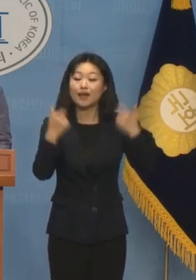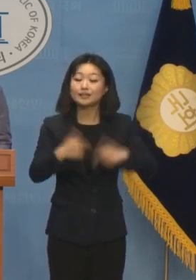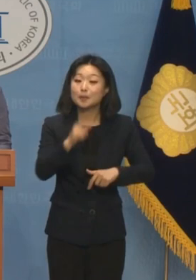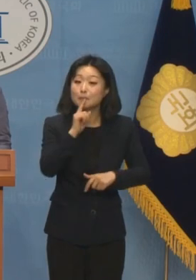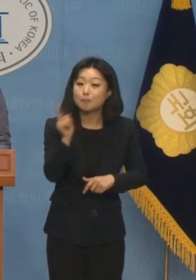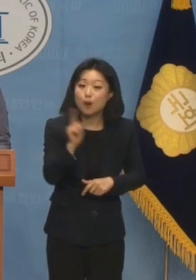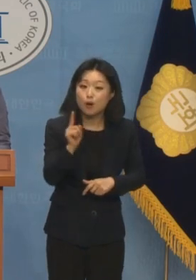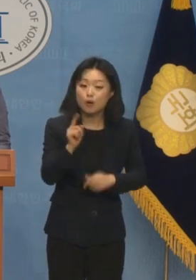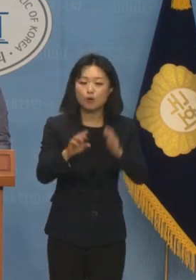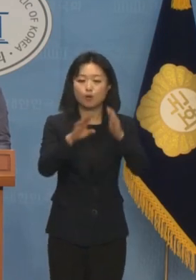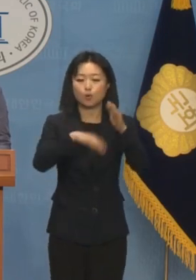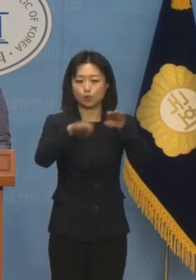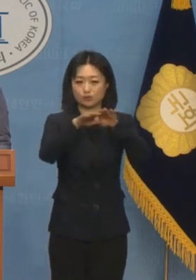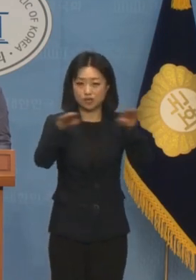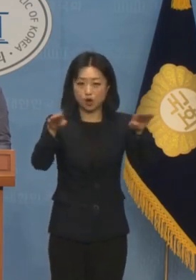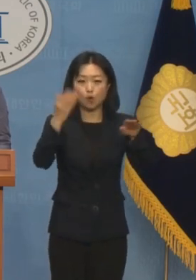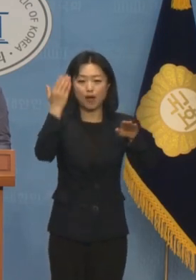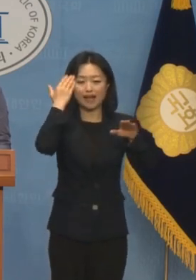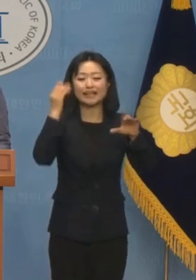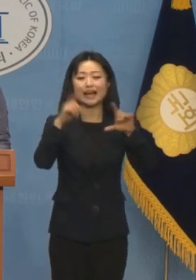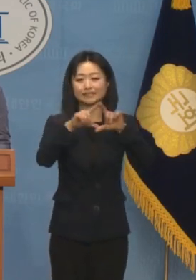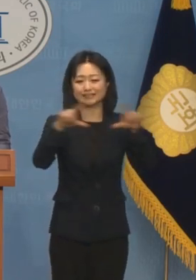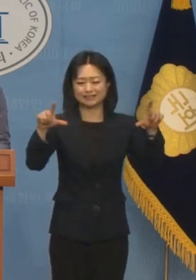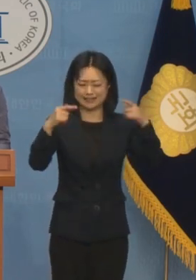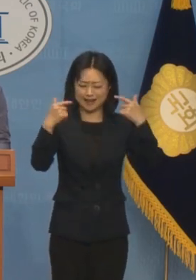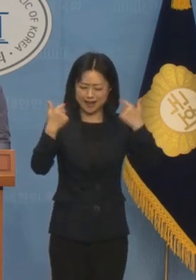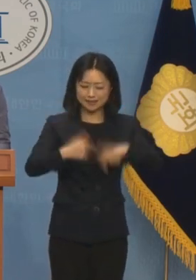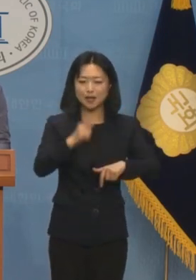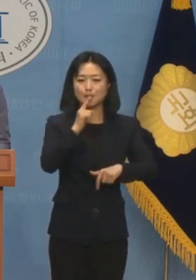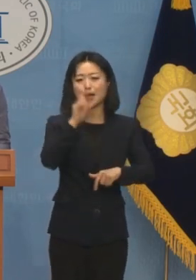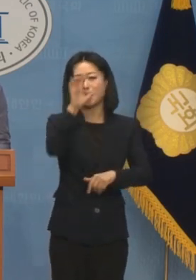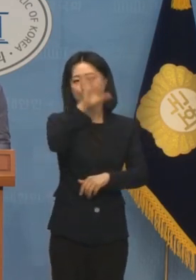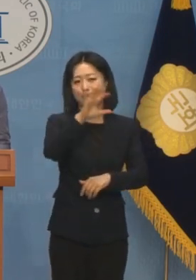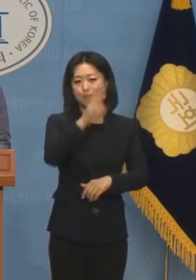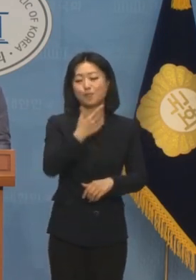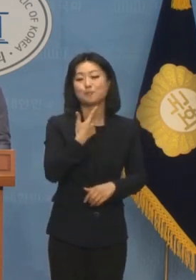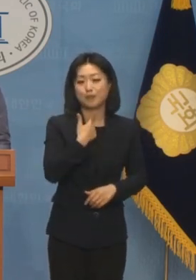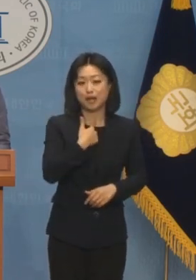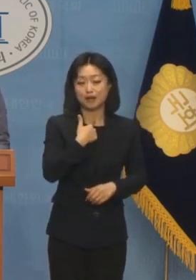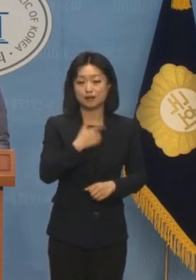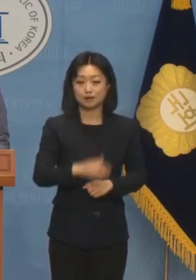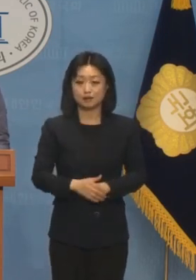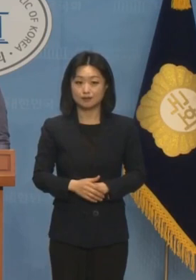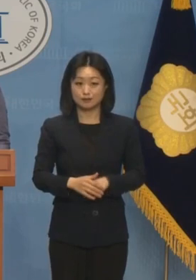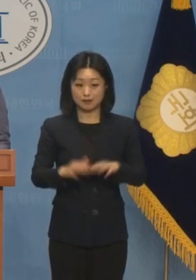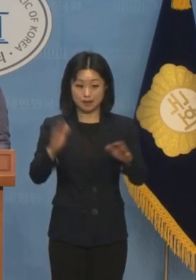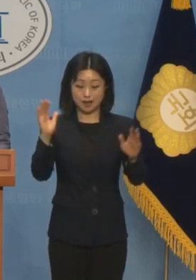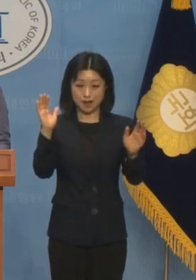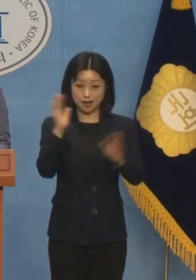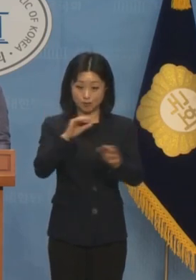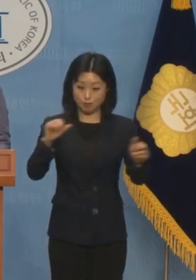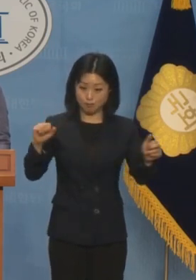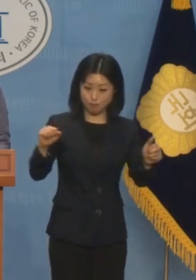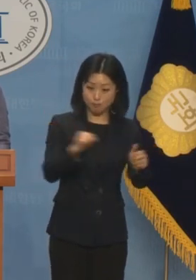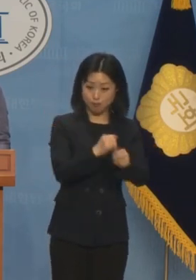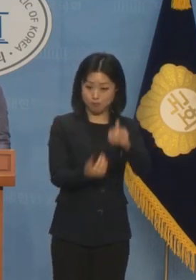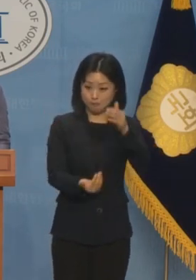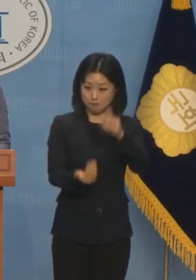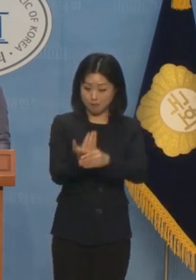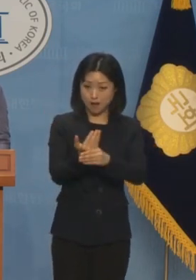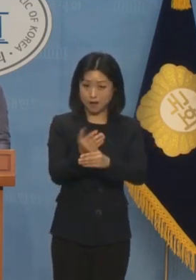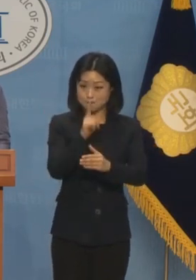바로 공정과 상식이었습니다. 위 과정 어디에 공정과 상식이